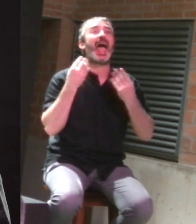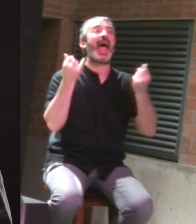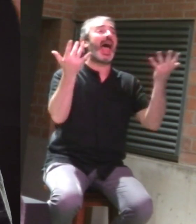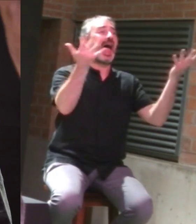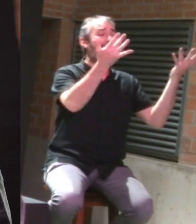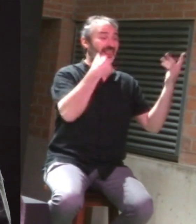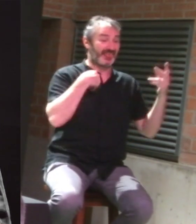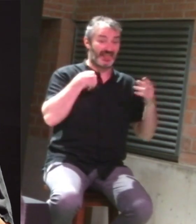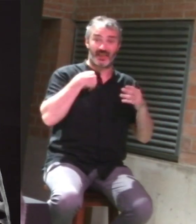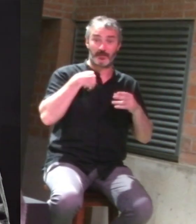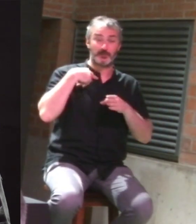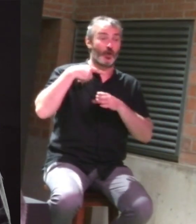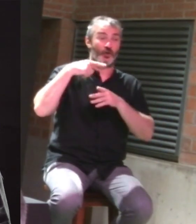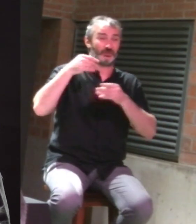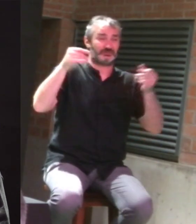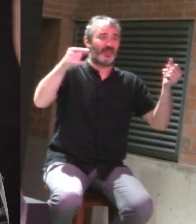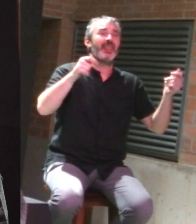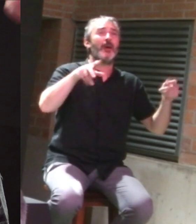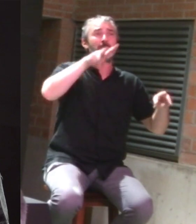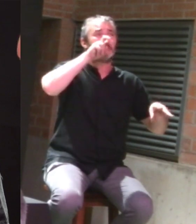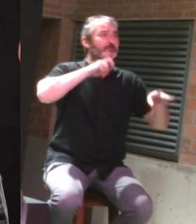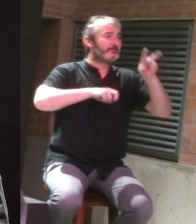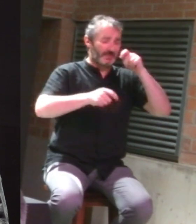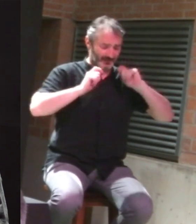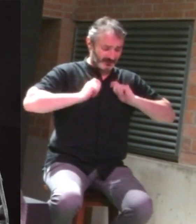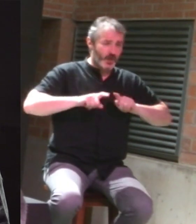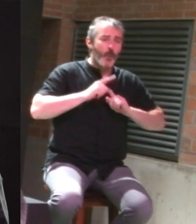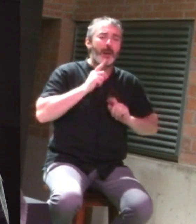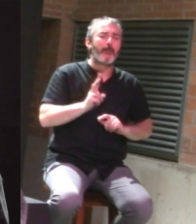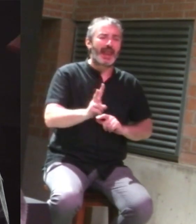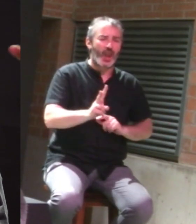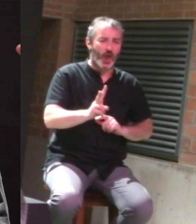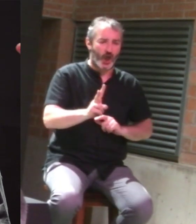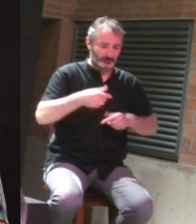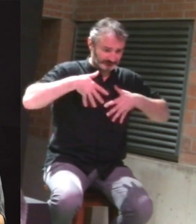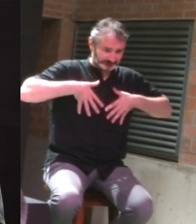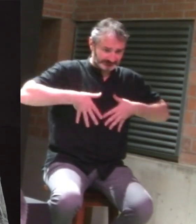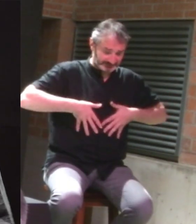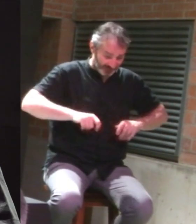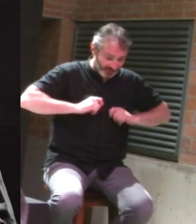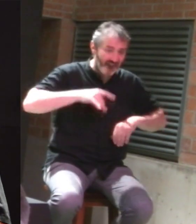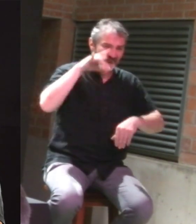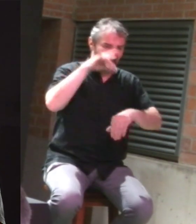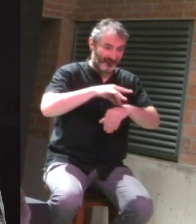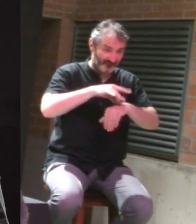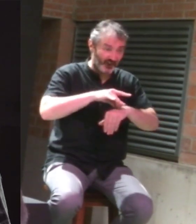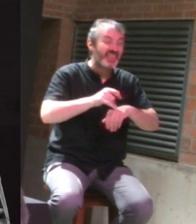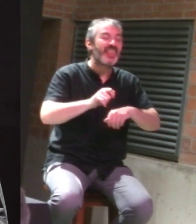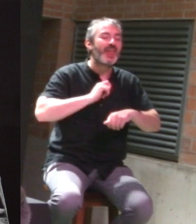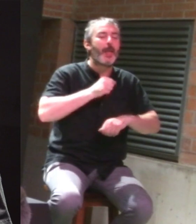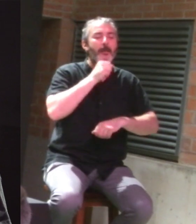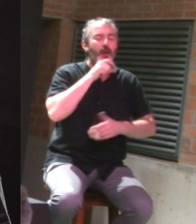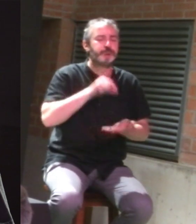las cuadras envenenaban los pulmones de las trabajadoras y las hacían enfermar y